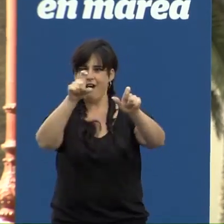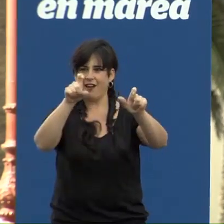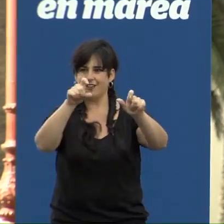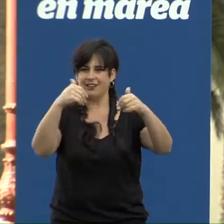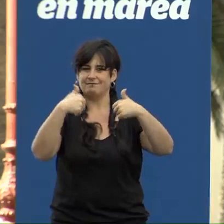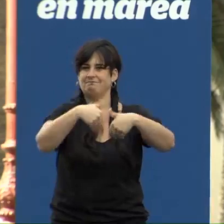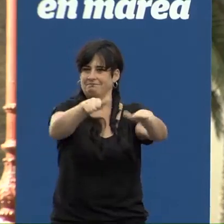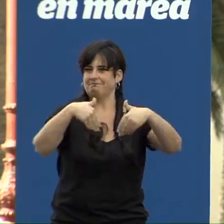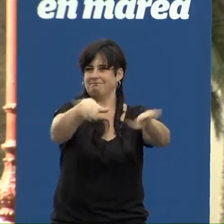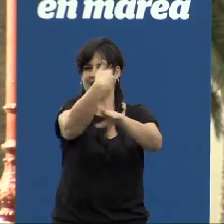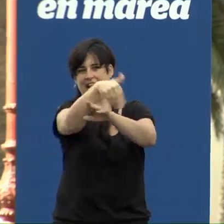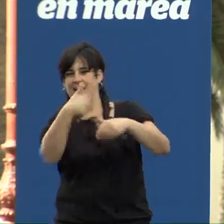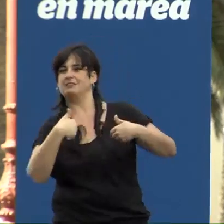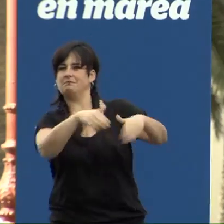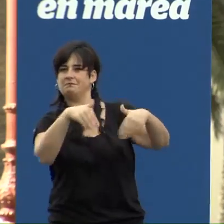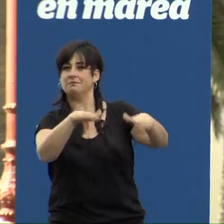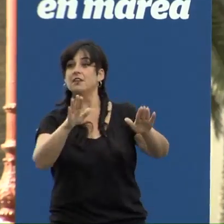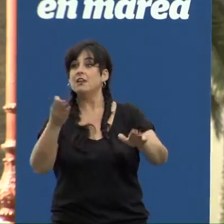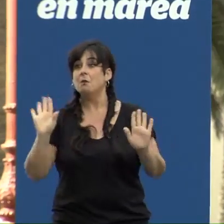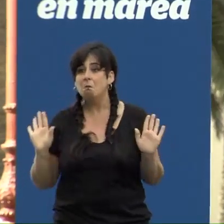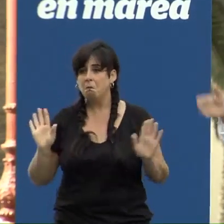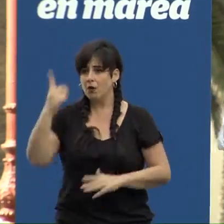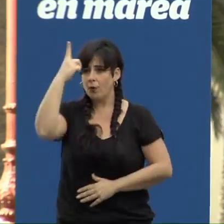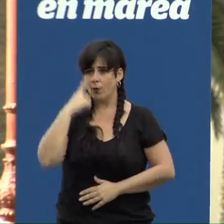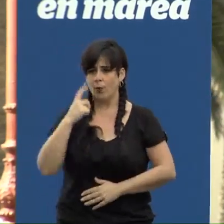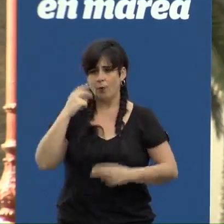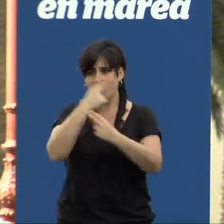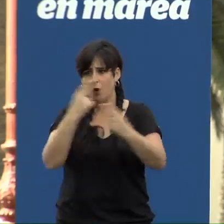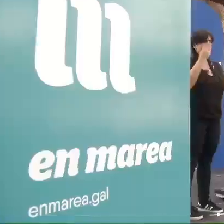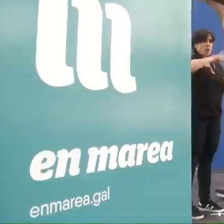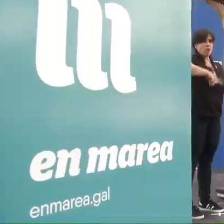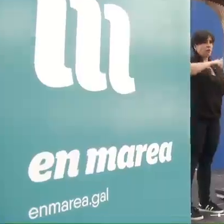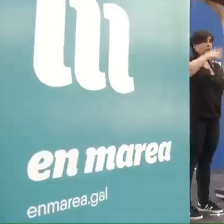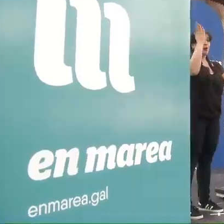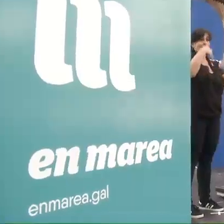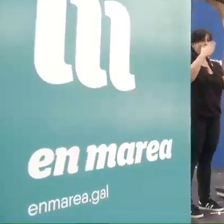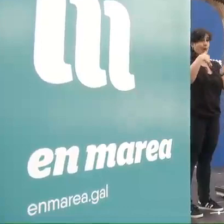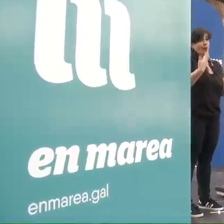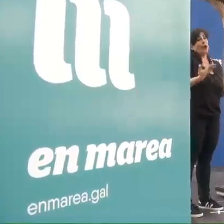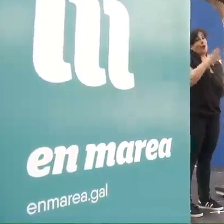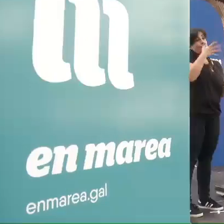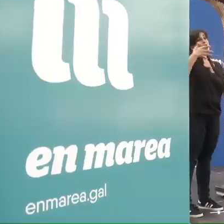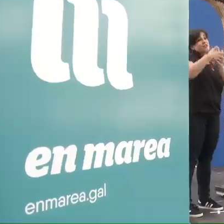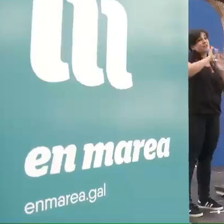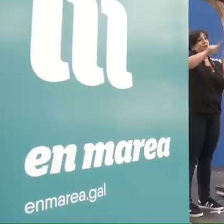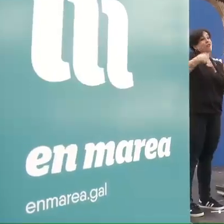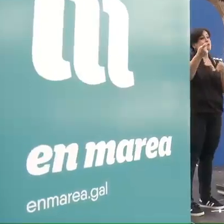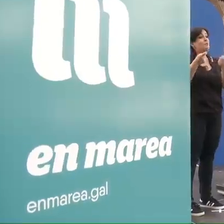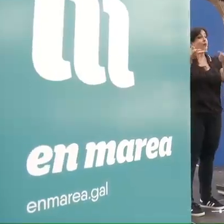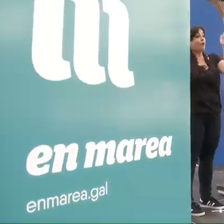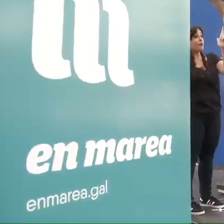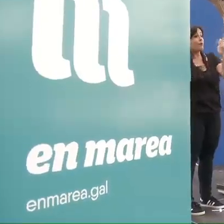para facer un banco público de alugueiro a precios asequibles porque baixaríanlle o precio no mercado que chaman